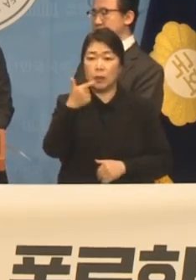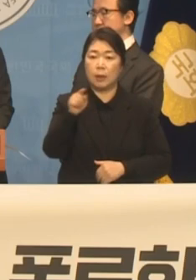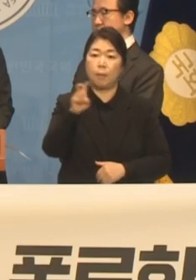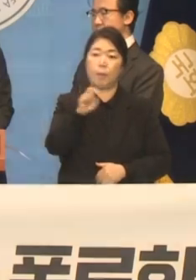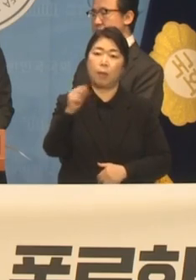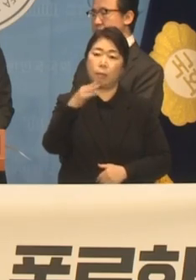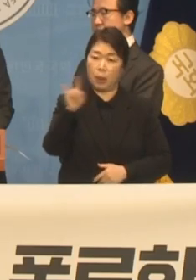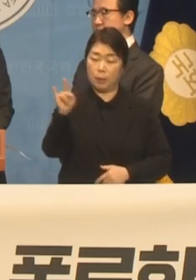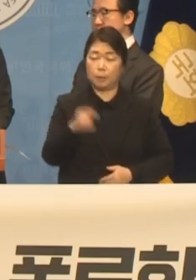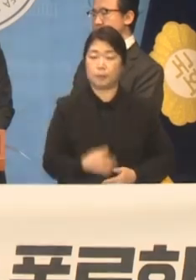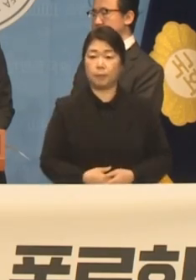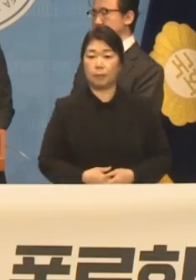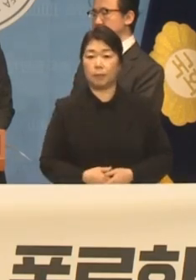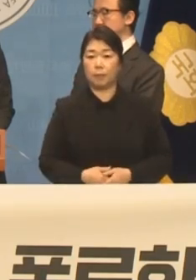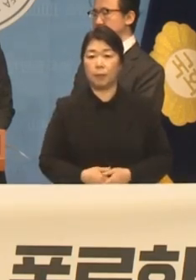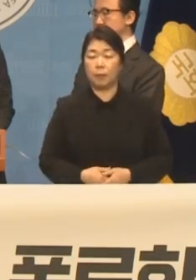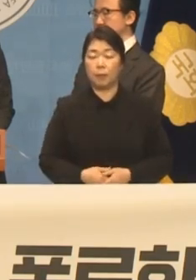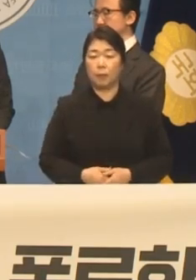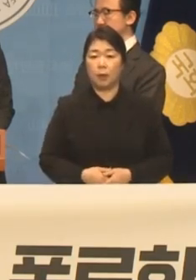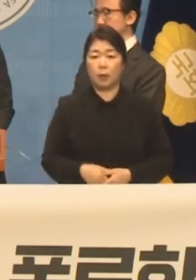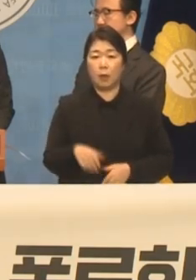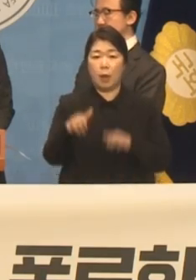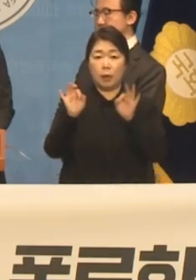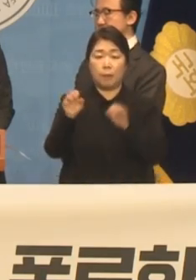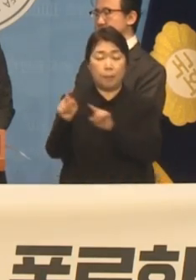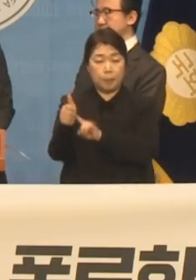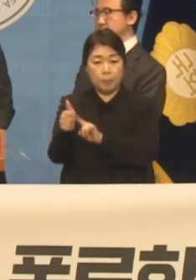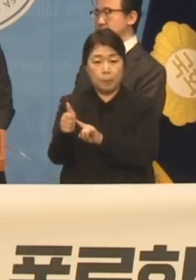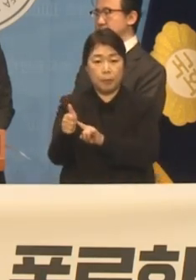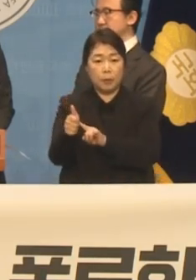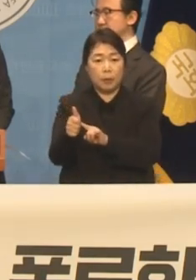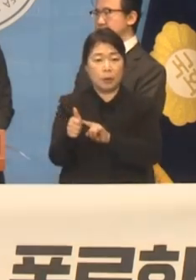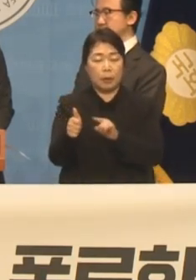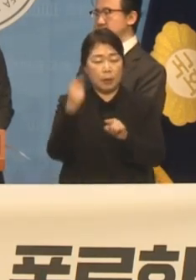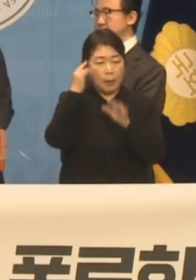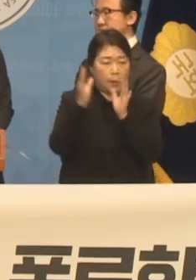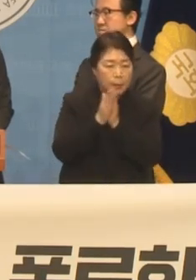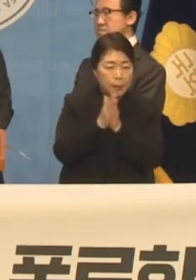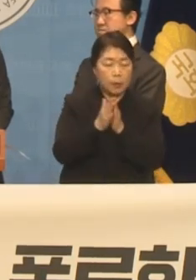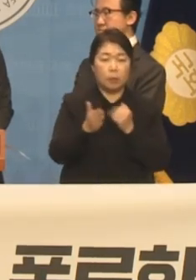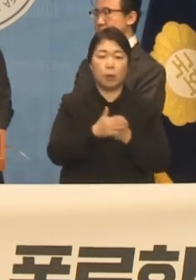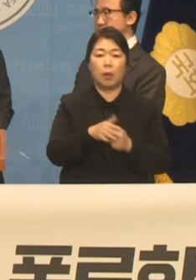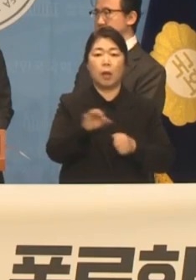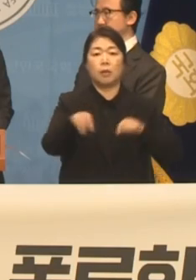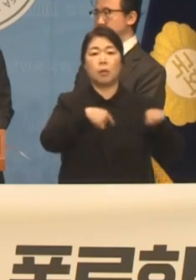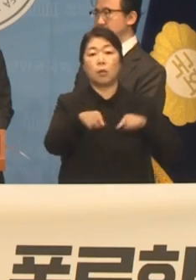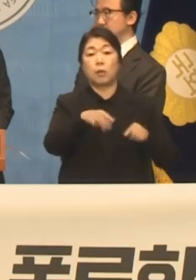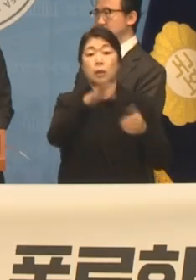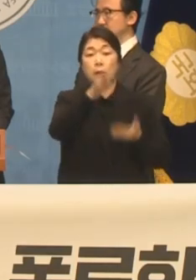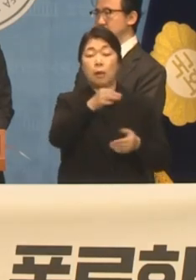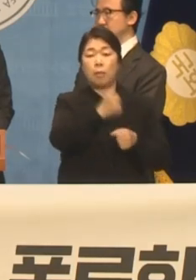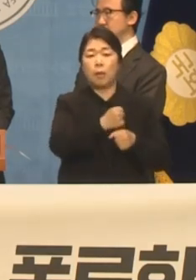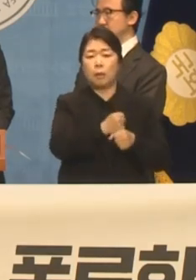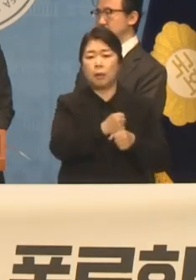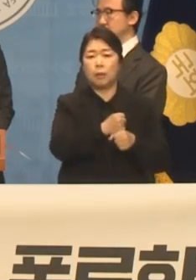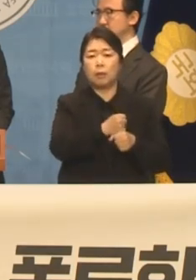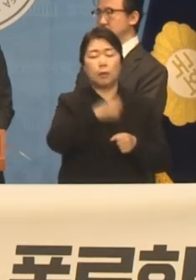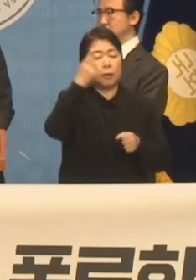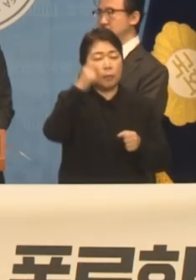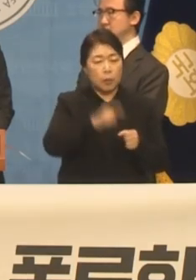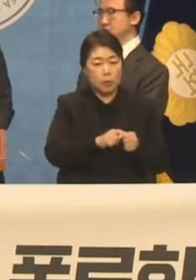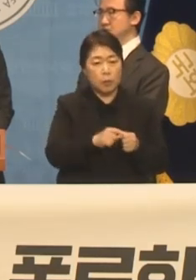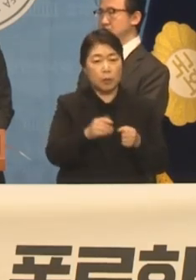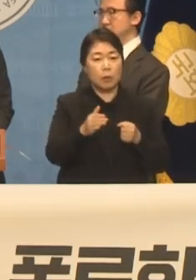있니다이 김만배 의기투합해서 정치자금을 만들려고 했던 사건이 바로 대장동